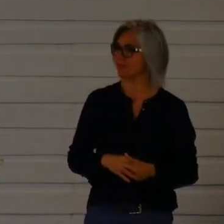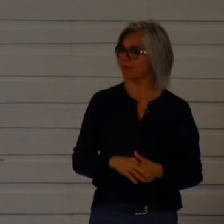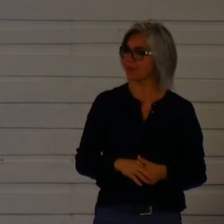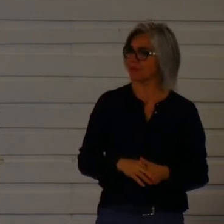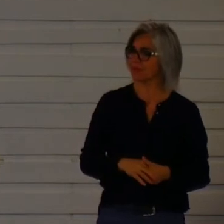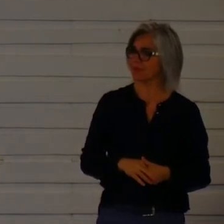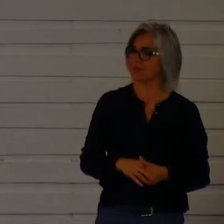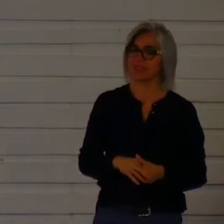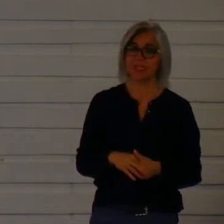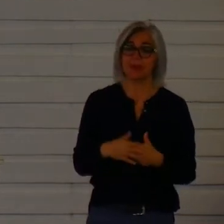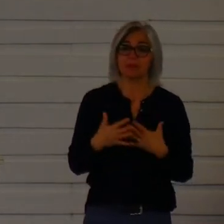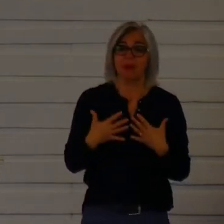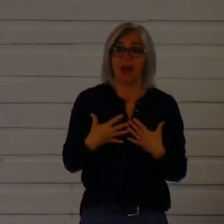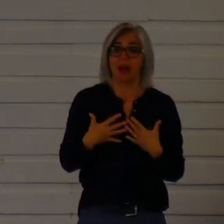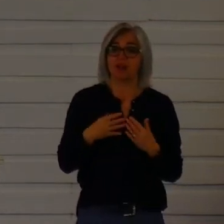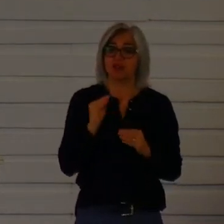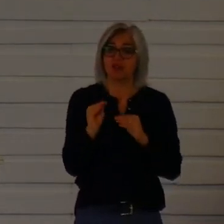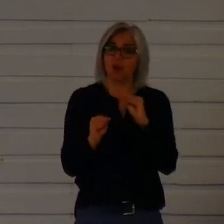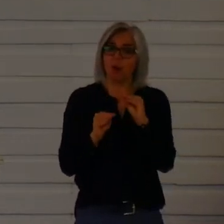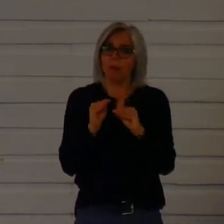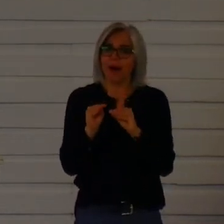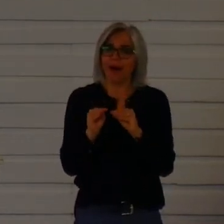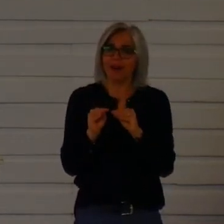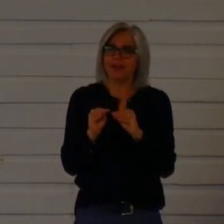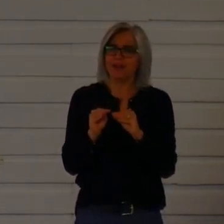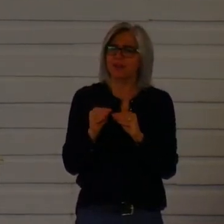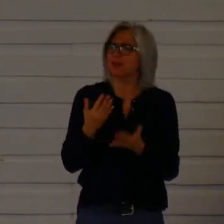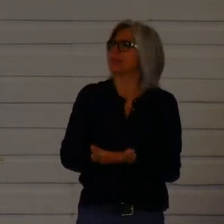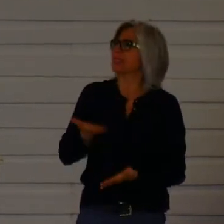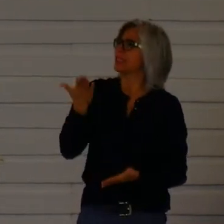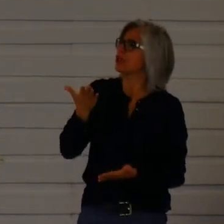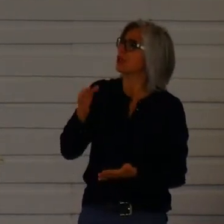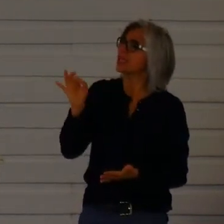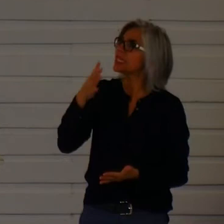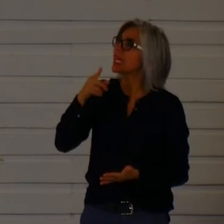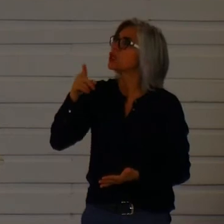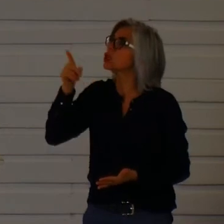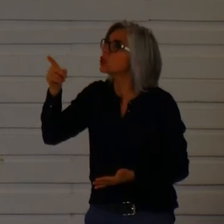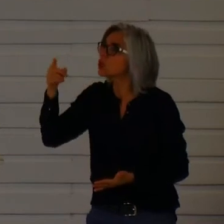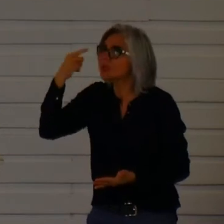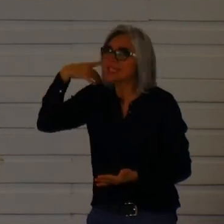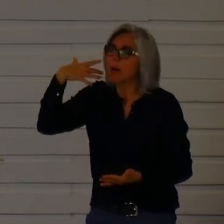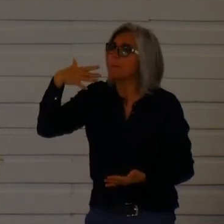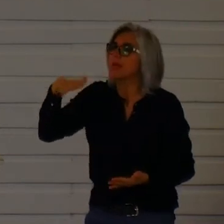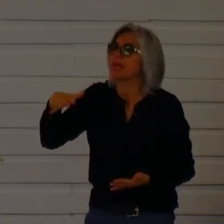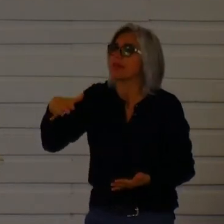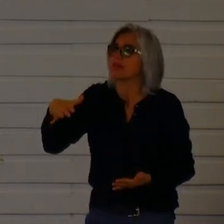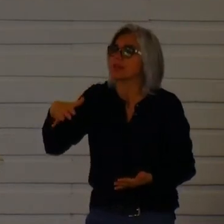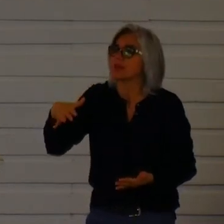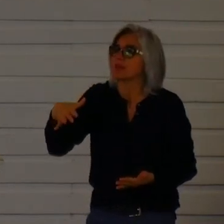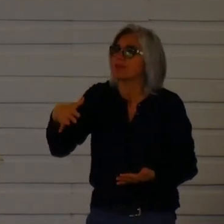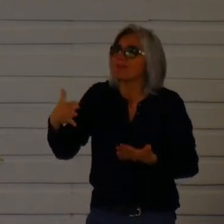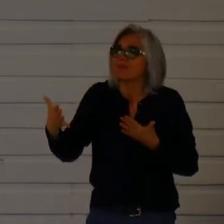Ma allora la mia domanda è questa: ma Signore, se tu sapevi che da lì a poco loro